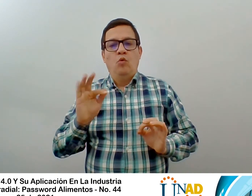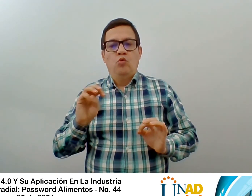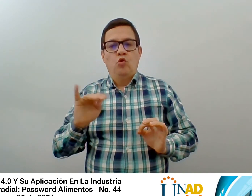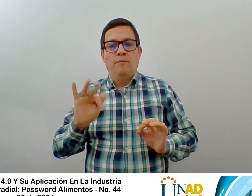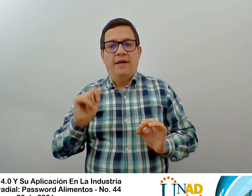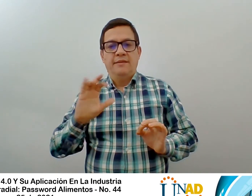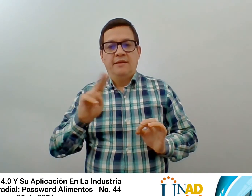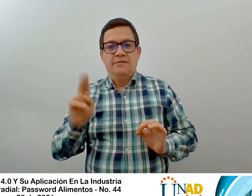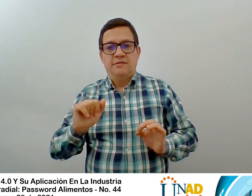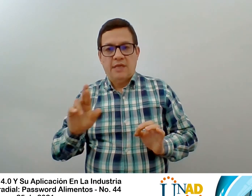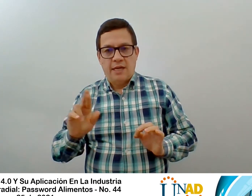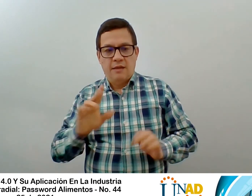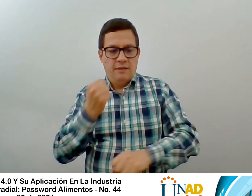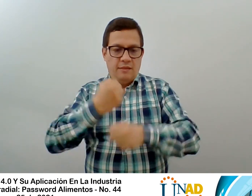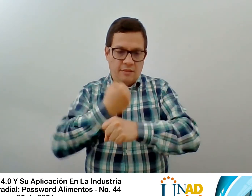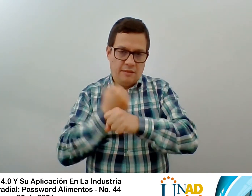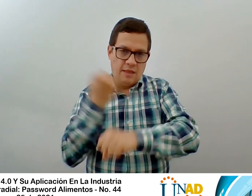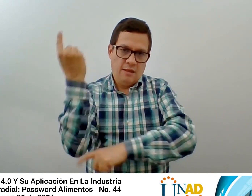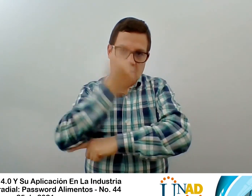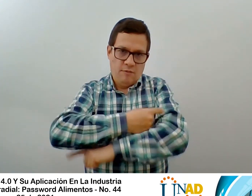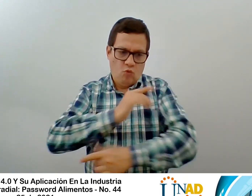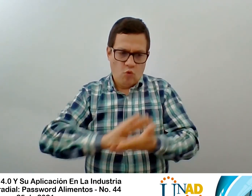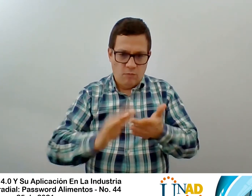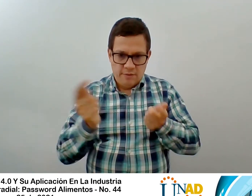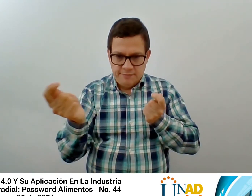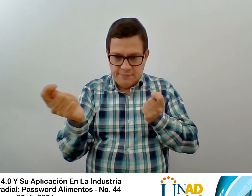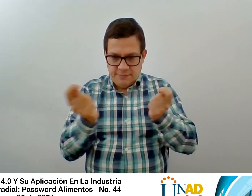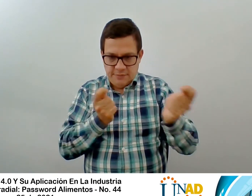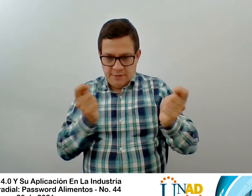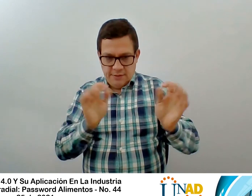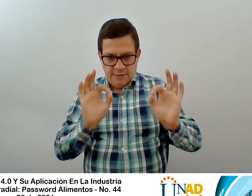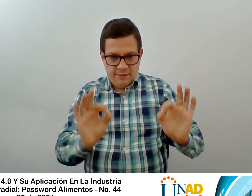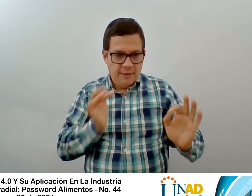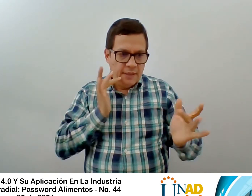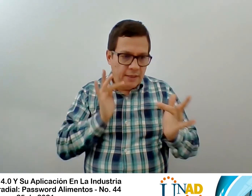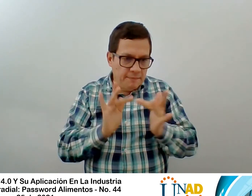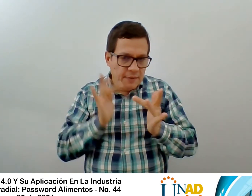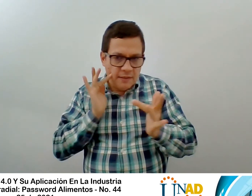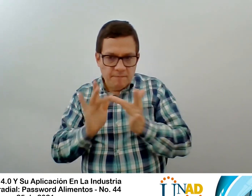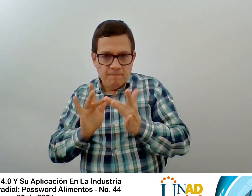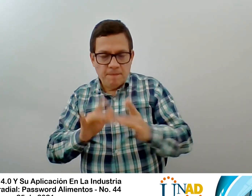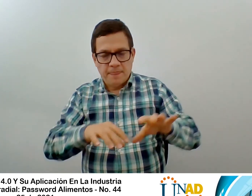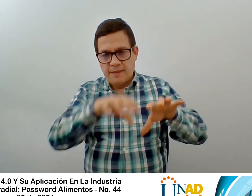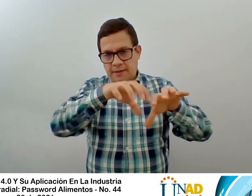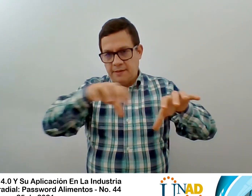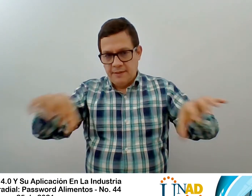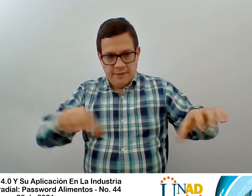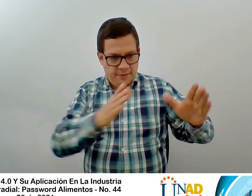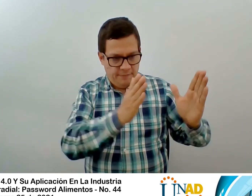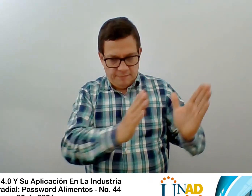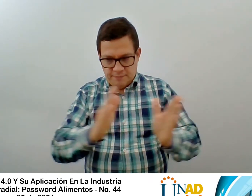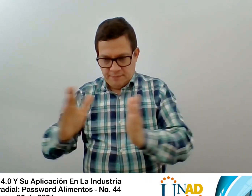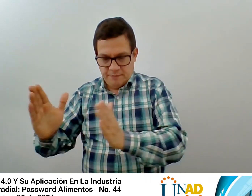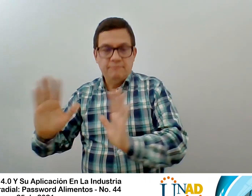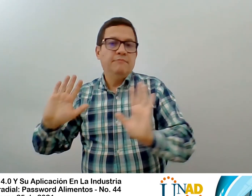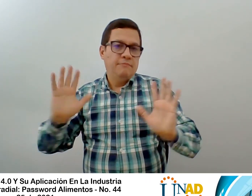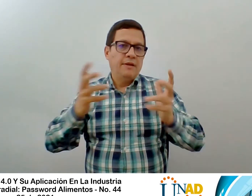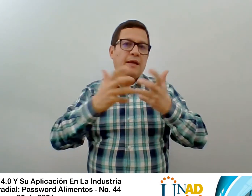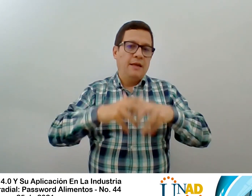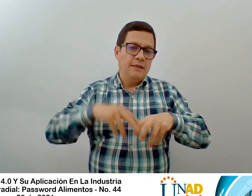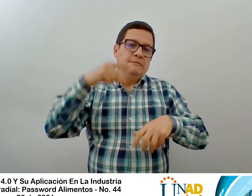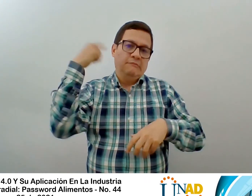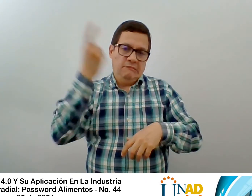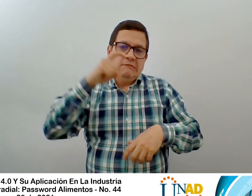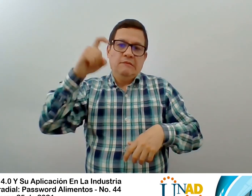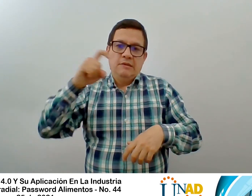va a automatizar toda la jornada y se van a automatizar estas sesiones para que sea mucho más eficiente la planta. En